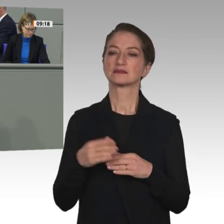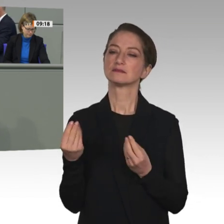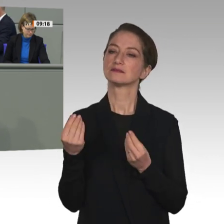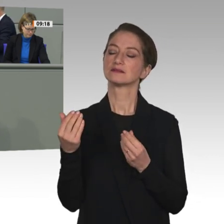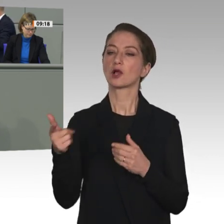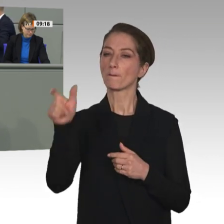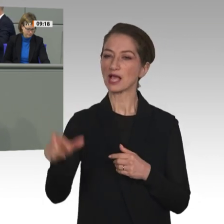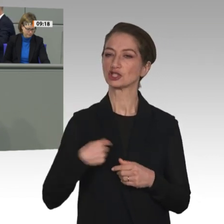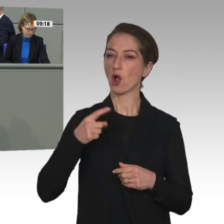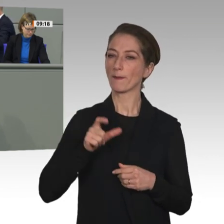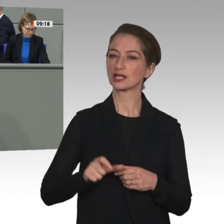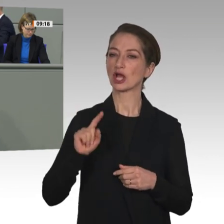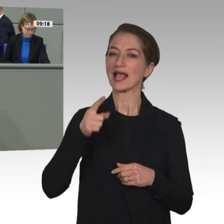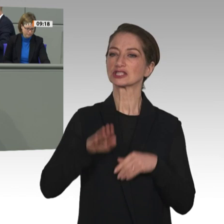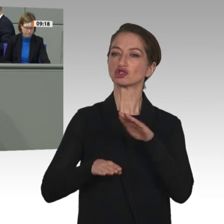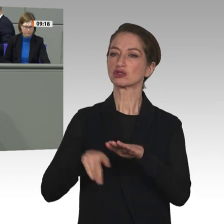Menschsein abzusprechen.